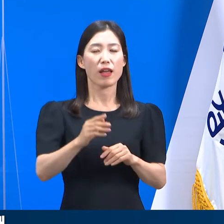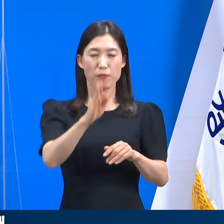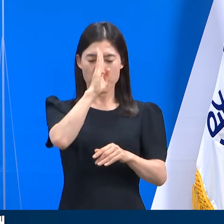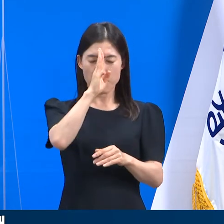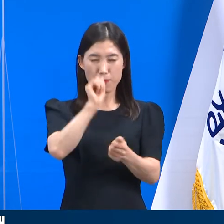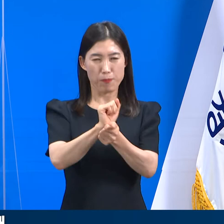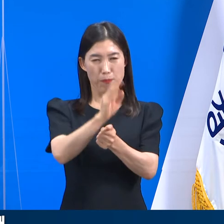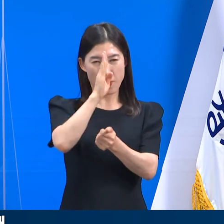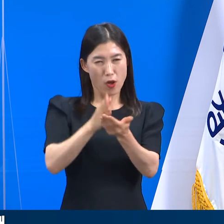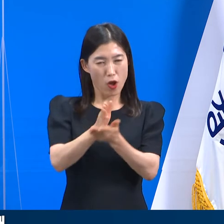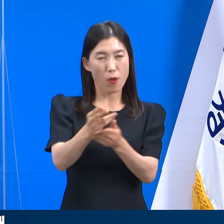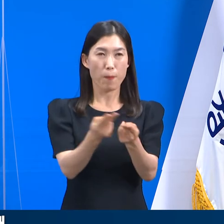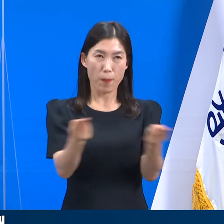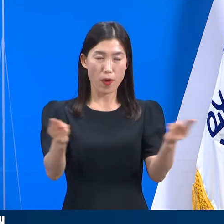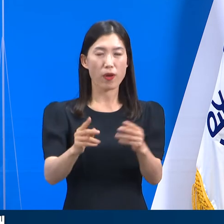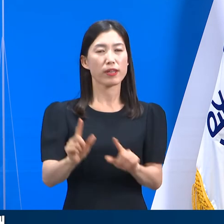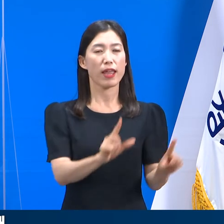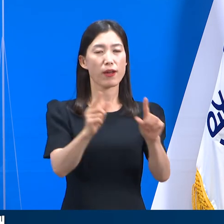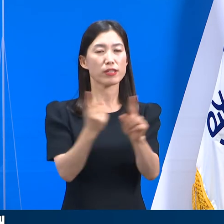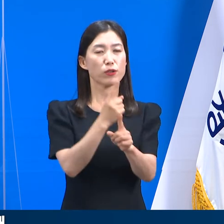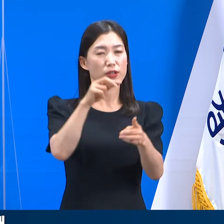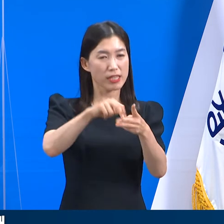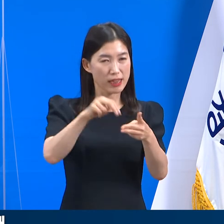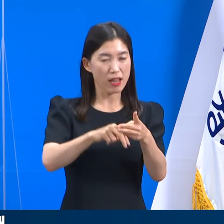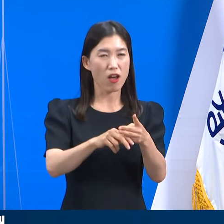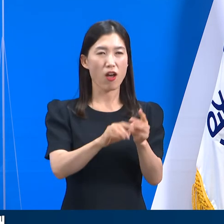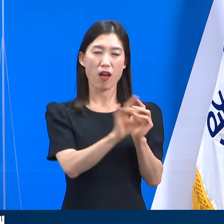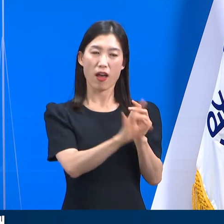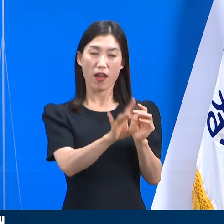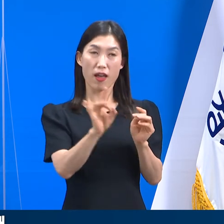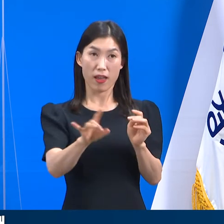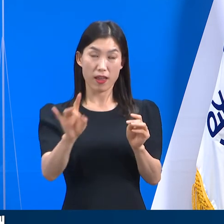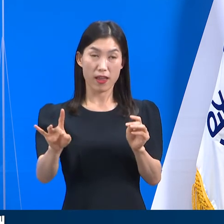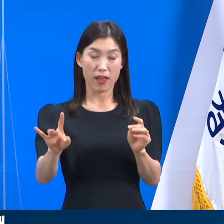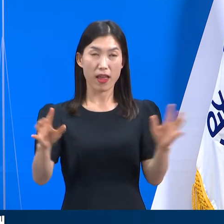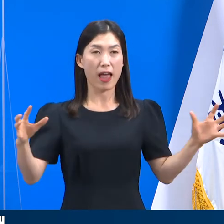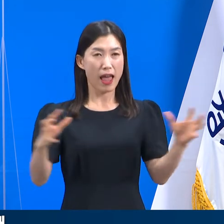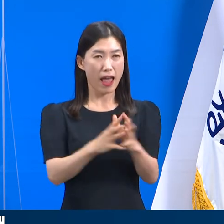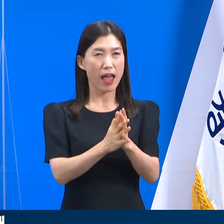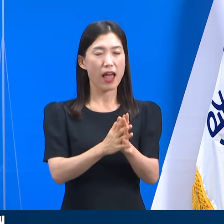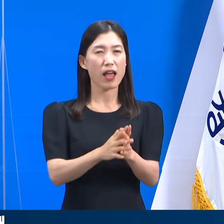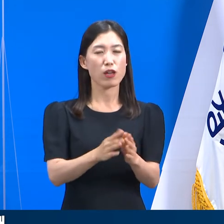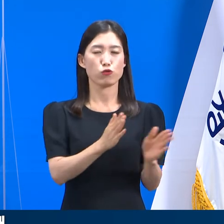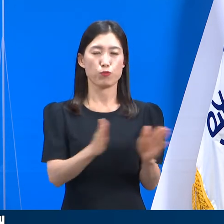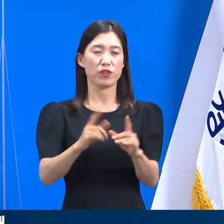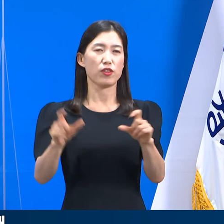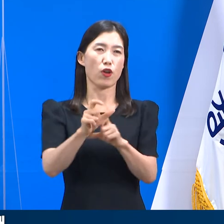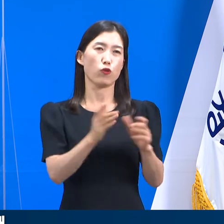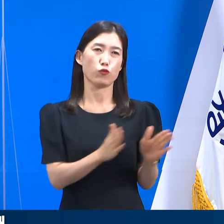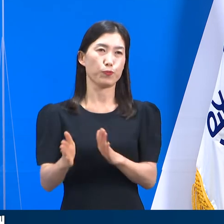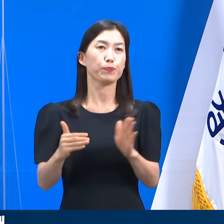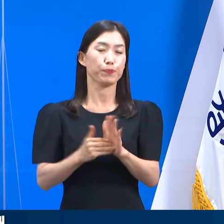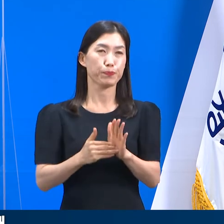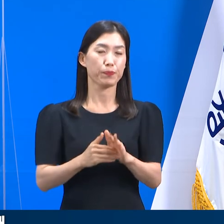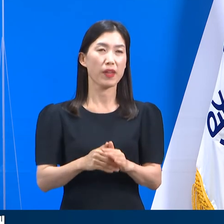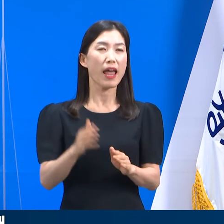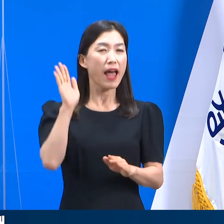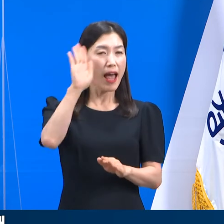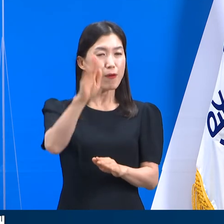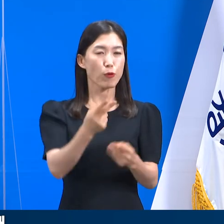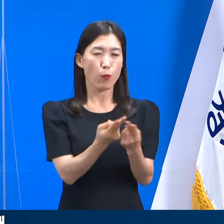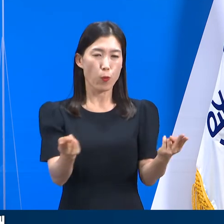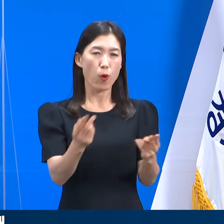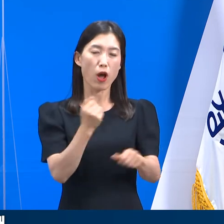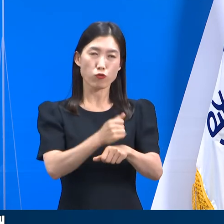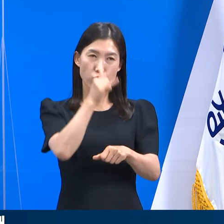병상 90개, 생활치료센터 2개소 1,636병상을 추가 확보했습니다. 선제적인 병상 확보를